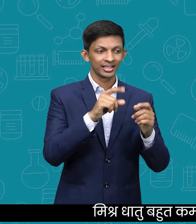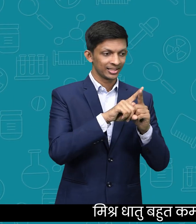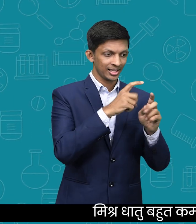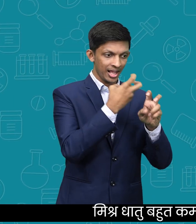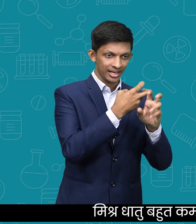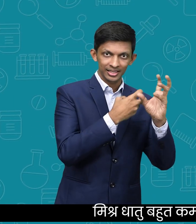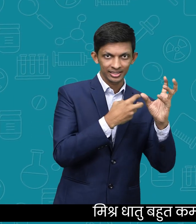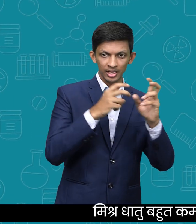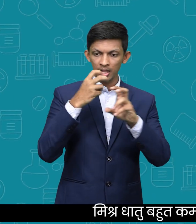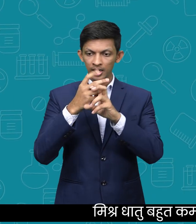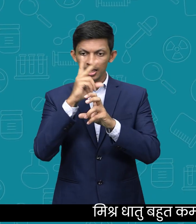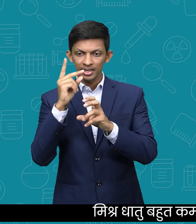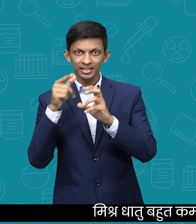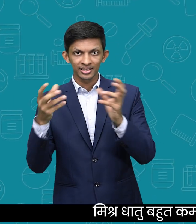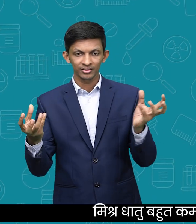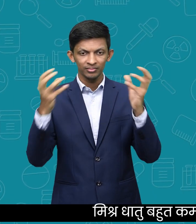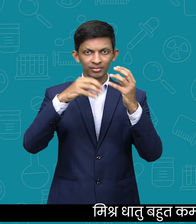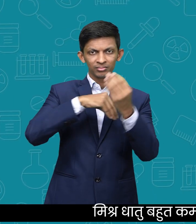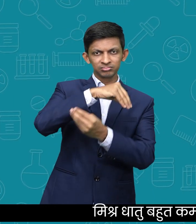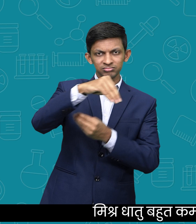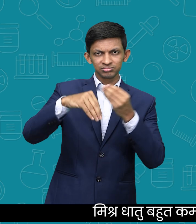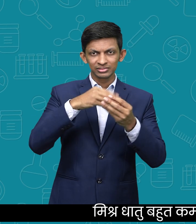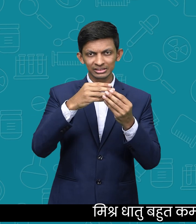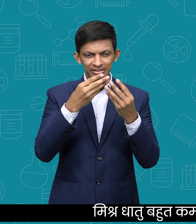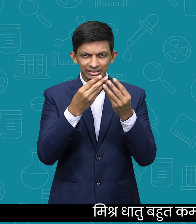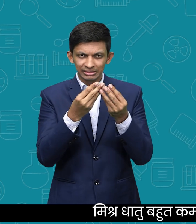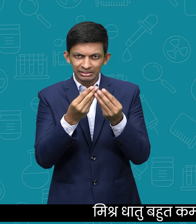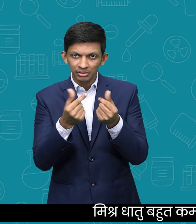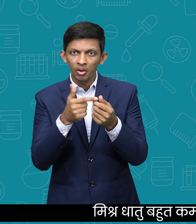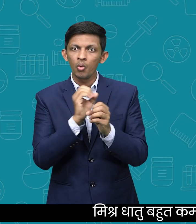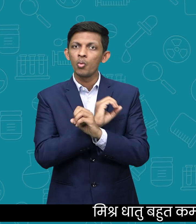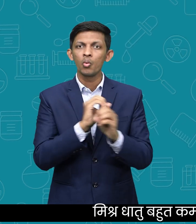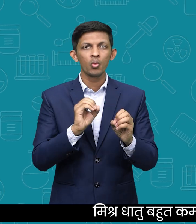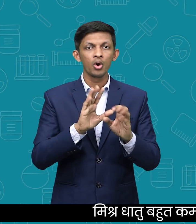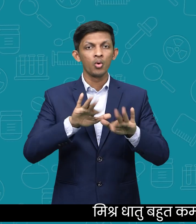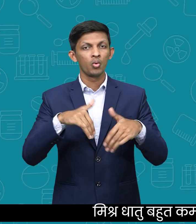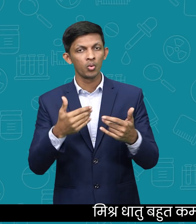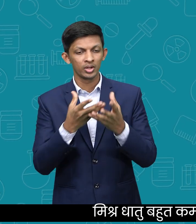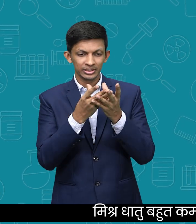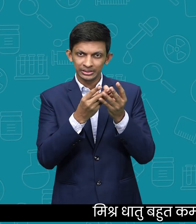मिश्र धातु बहुत कम हद तक संक्षारित या खराब नहीं होते हैं।